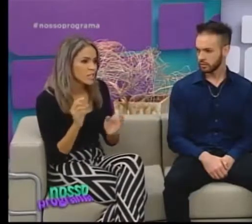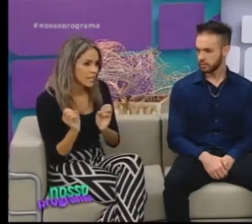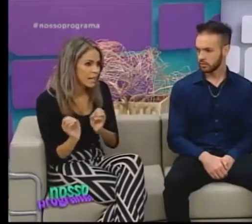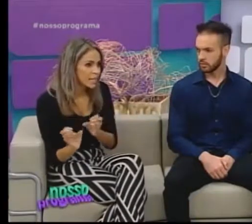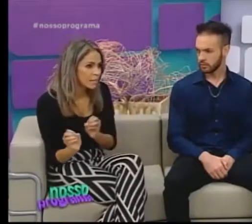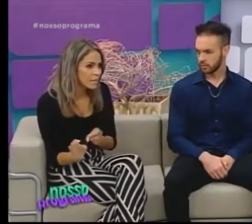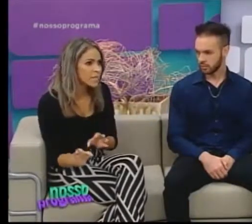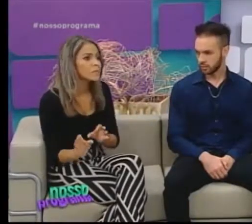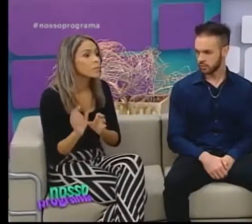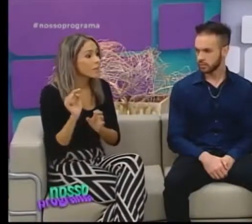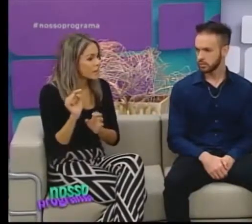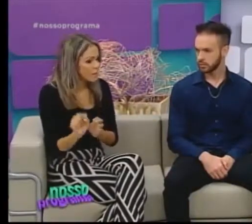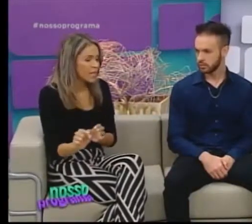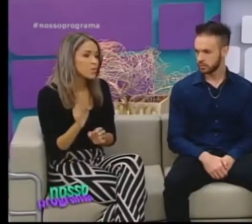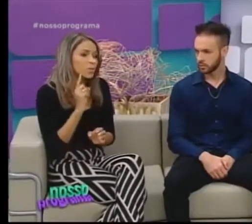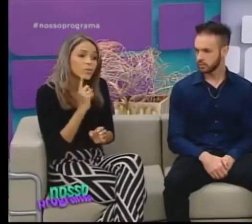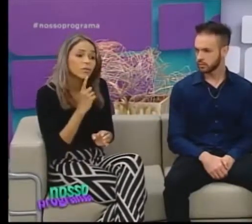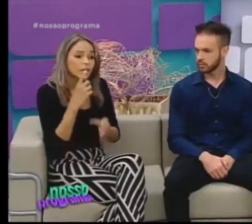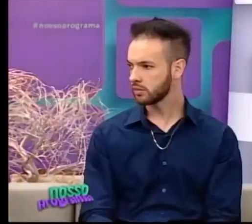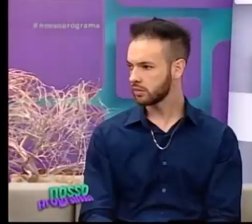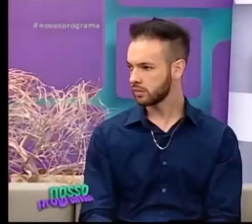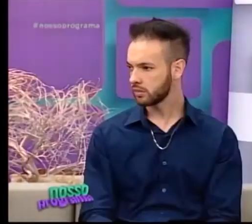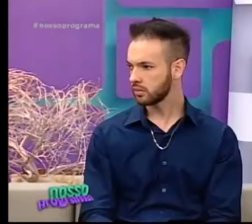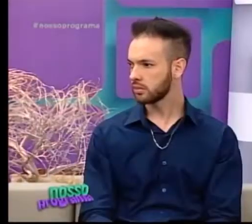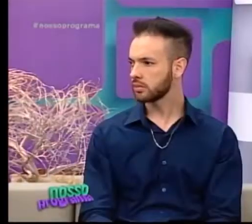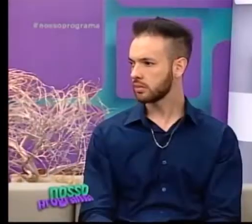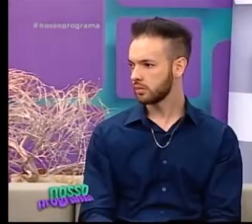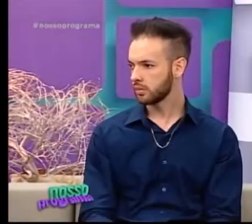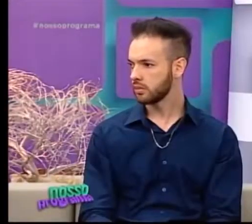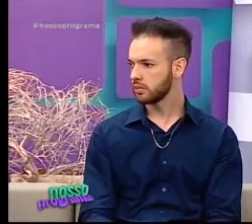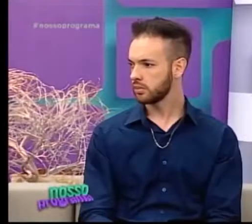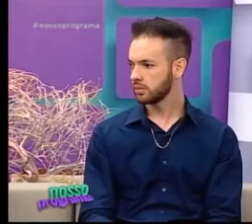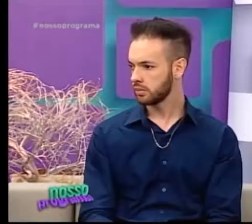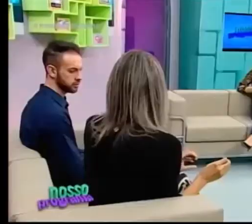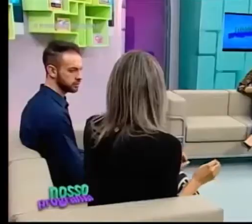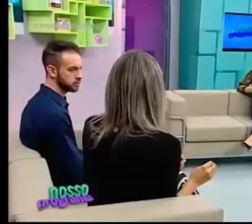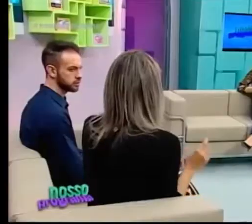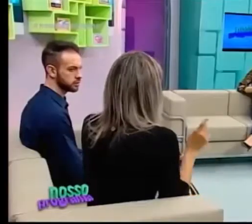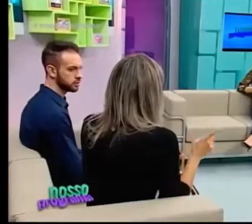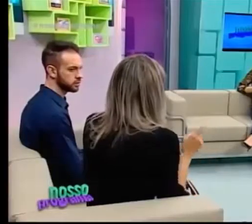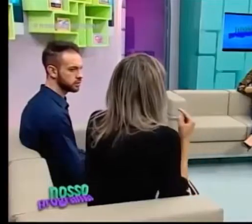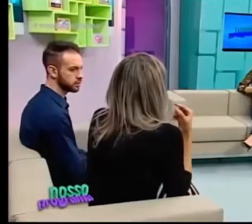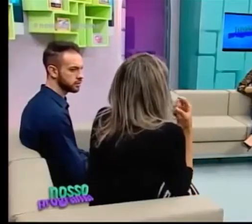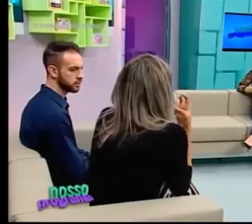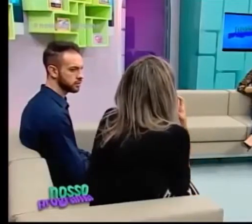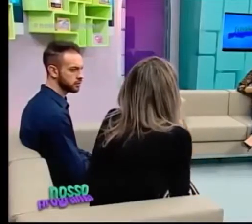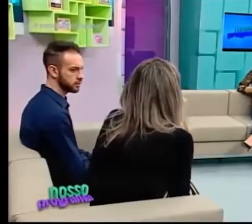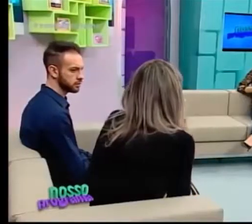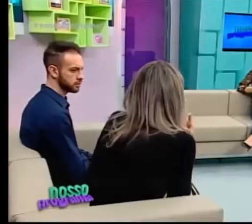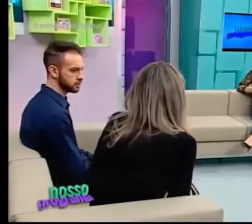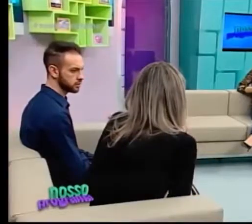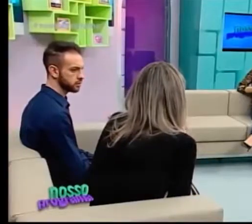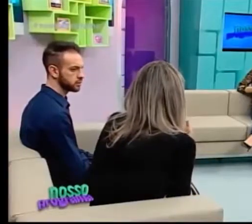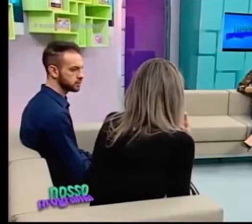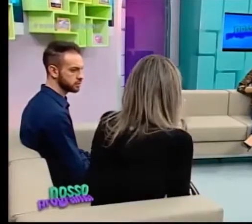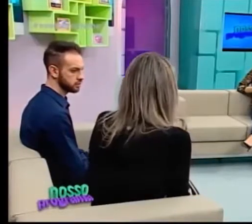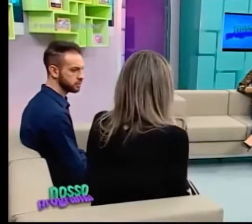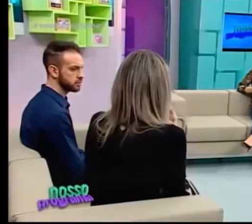ensinar Libras, porque você é surdo, tem que aceitar. Vou te ensinar Libras, mas, ó, arroz, é assim que